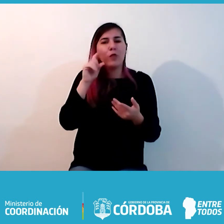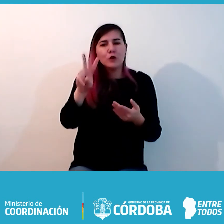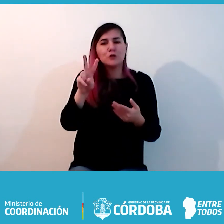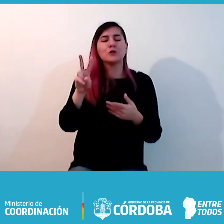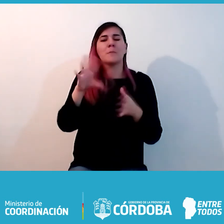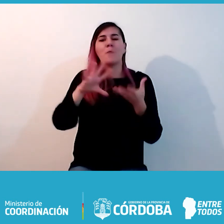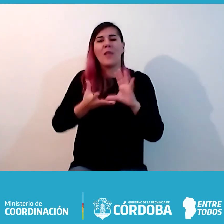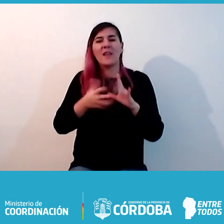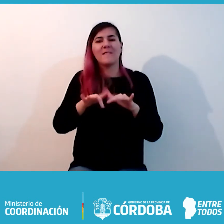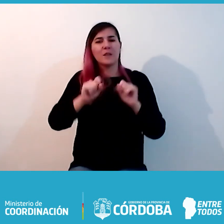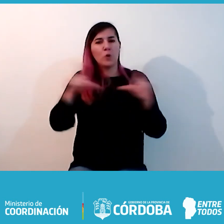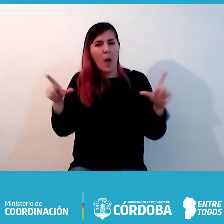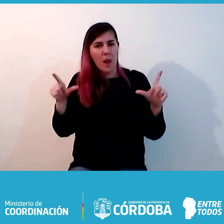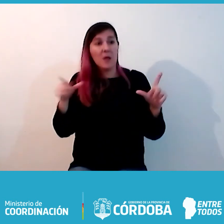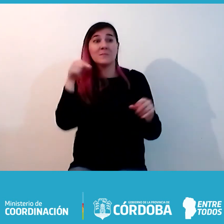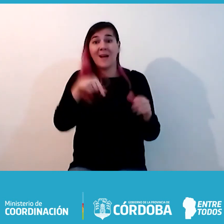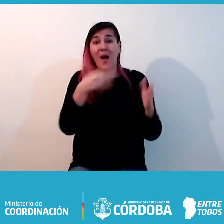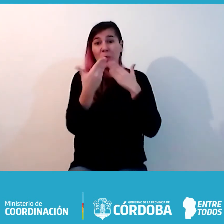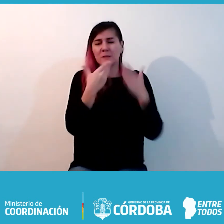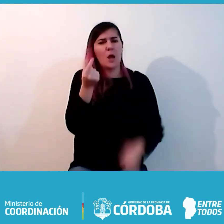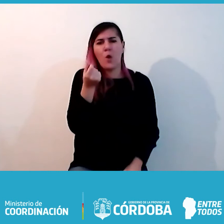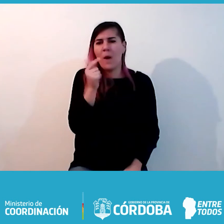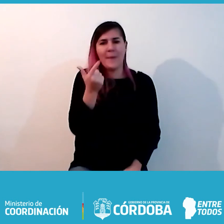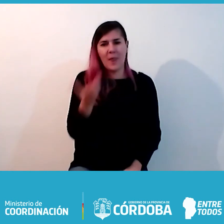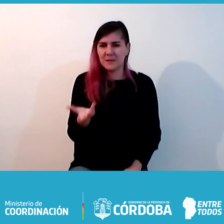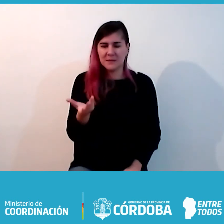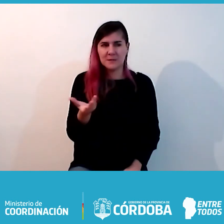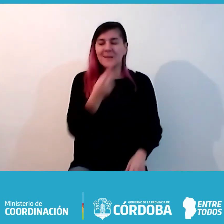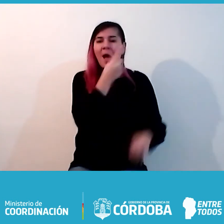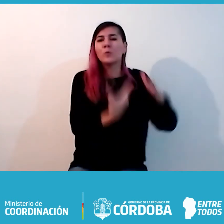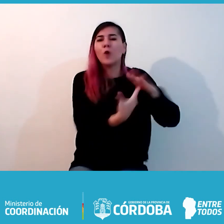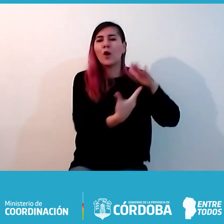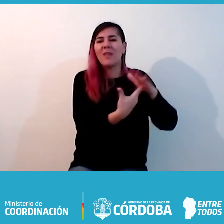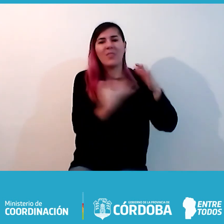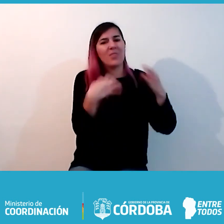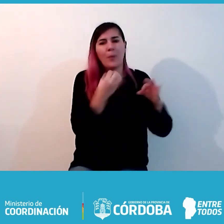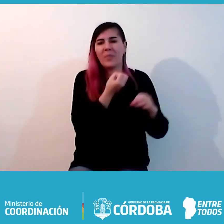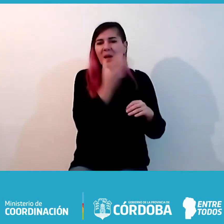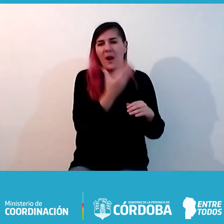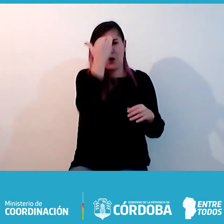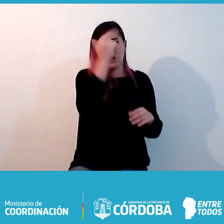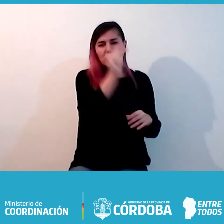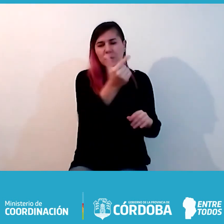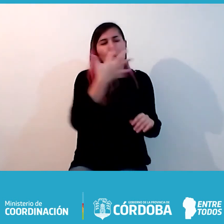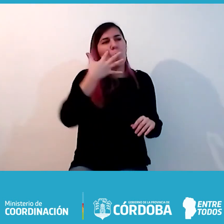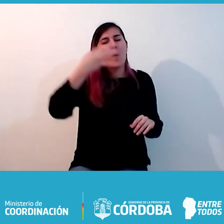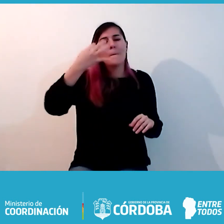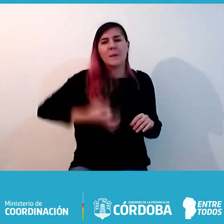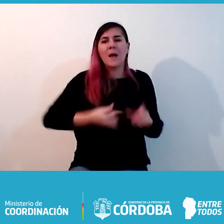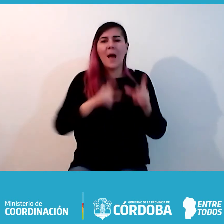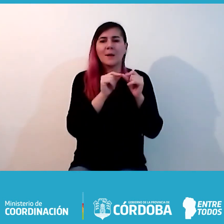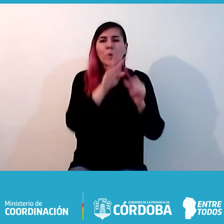Por lo expuesto, considera que esta audiencia pública carece de toda validez, debiendo las autoridades declarar la inconstitucionalidad en cumplimiento de los